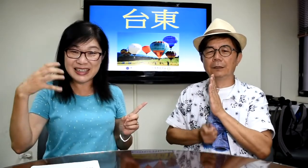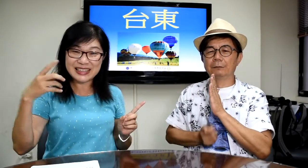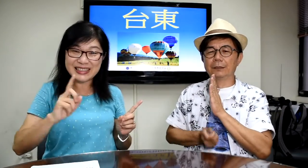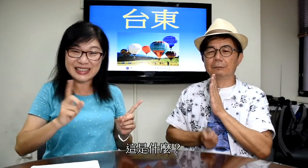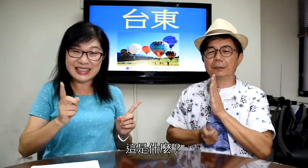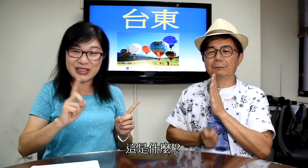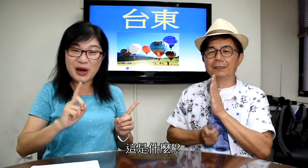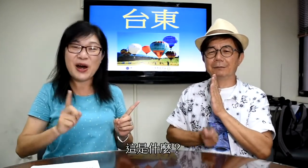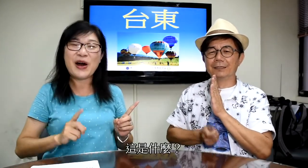这是什么？